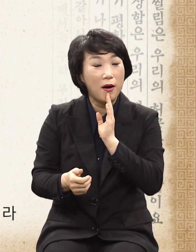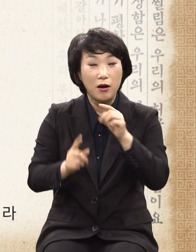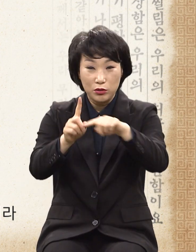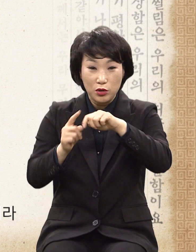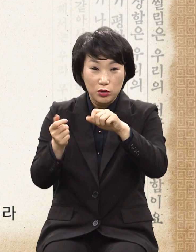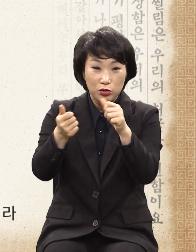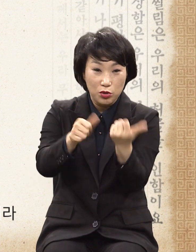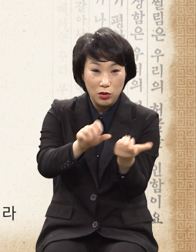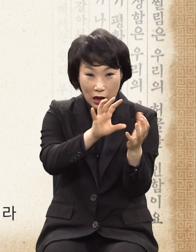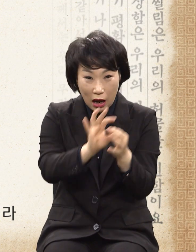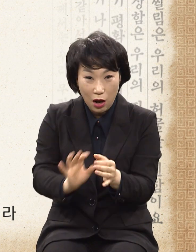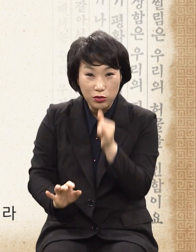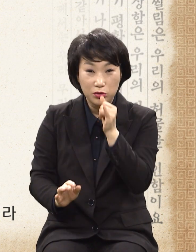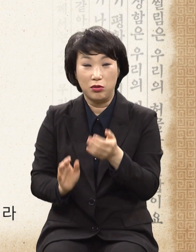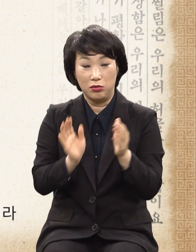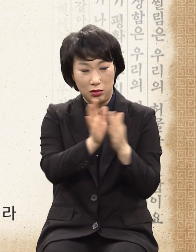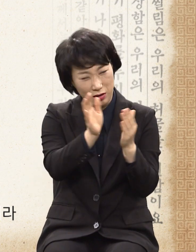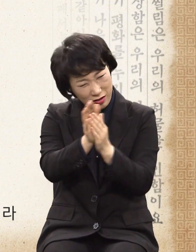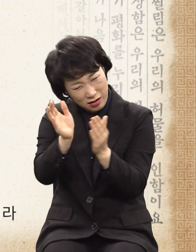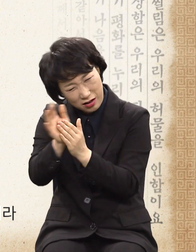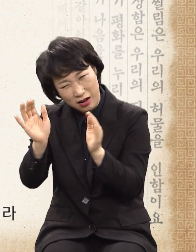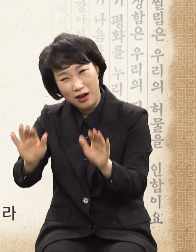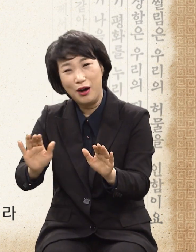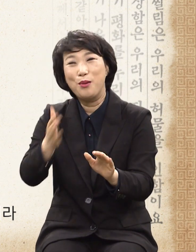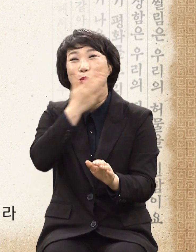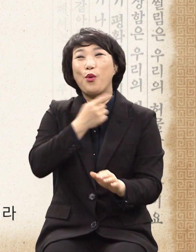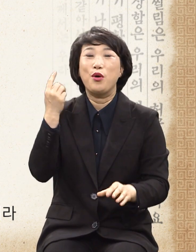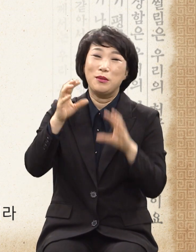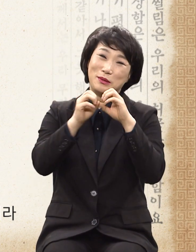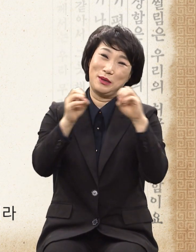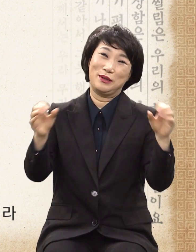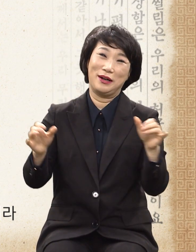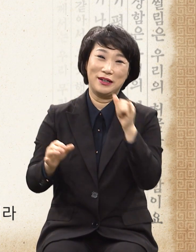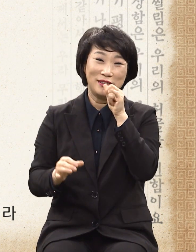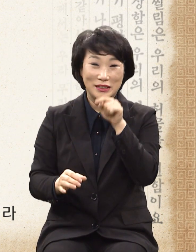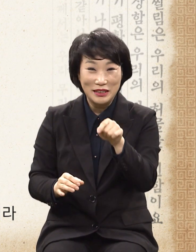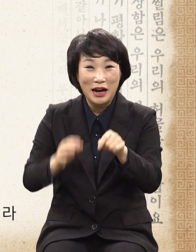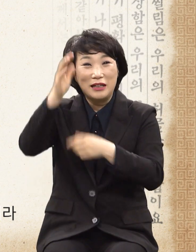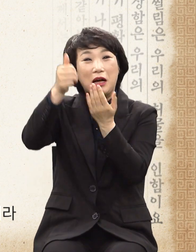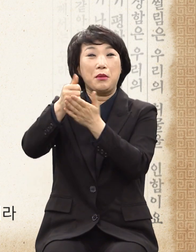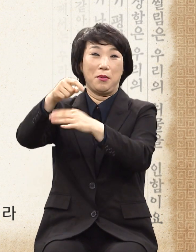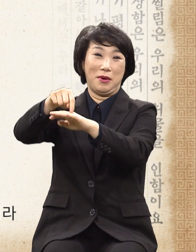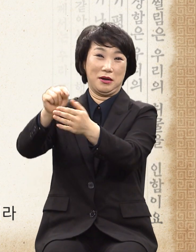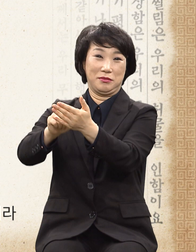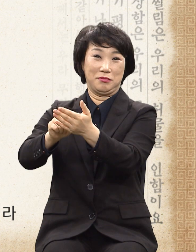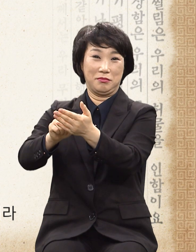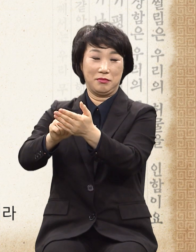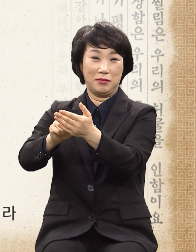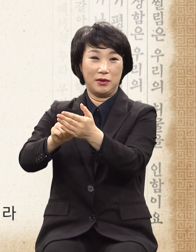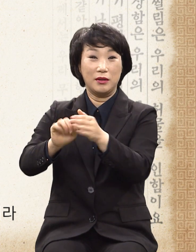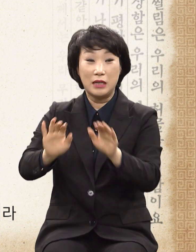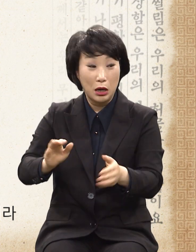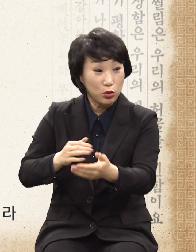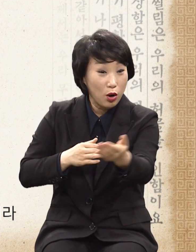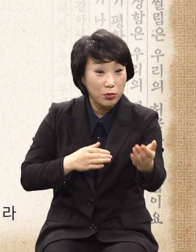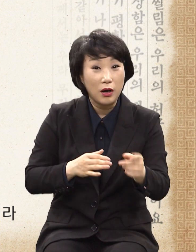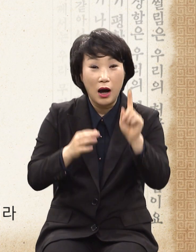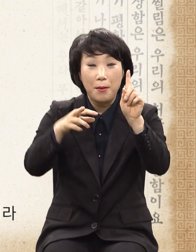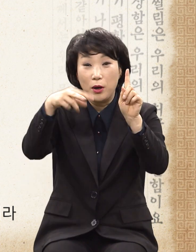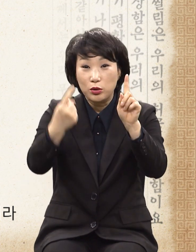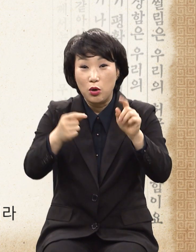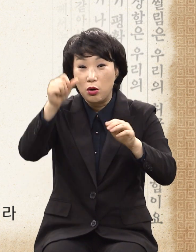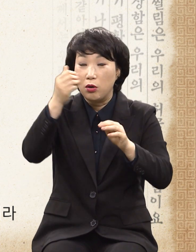순교를 이뤄가면서 이 복음을 애타게 전하는 하나님의 열심이 단 한